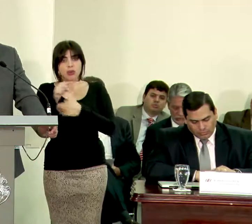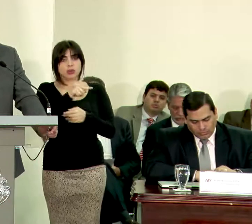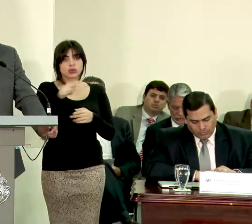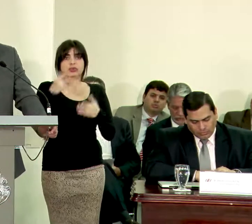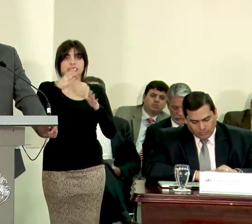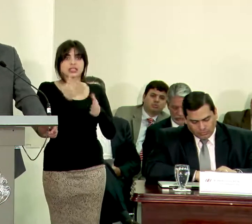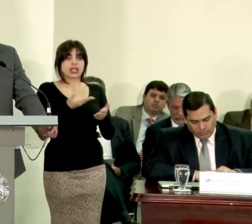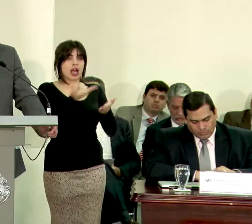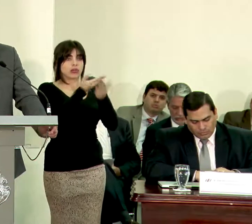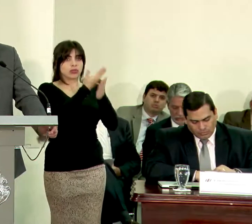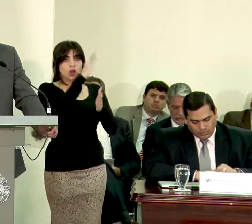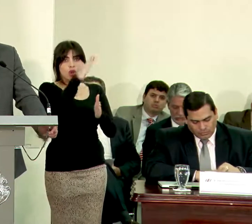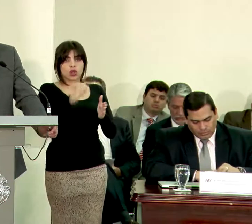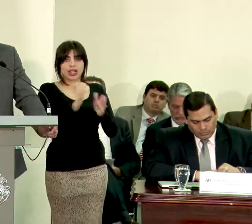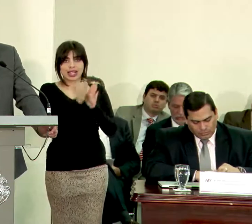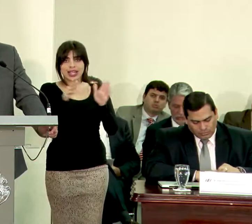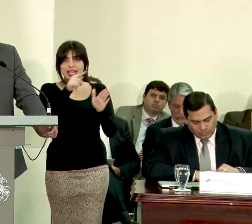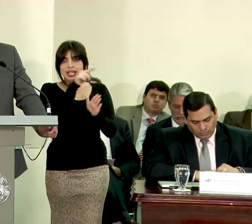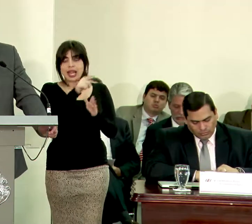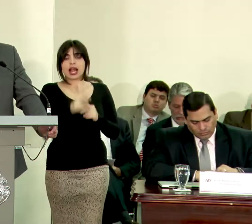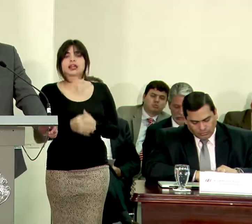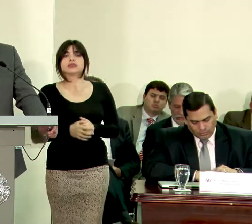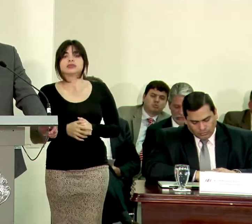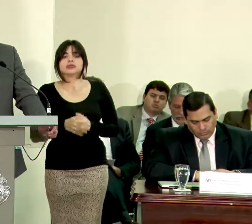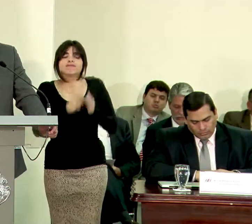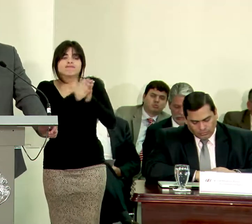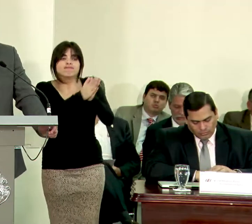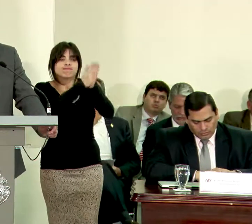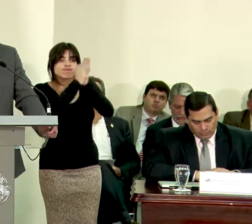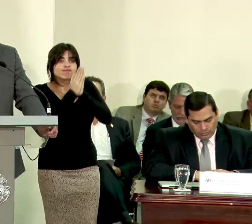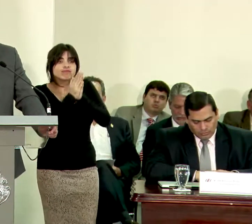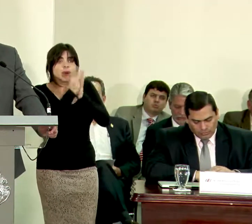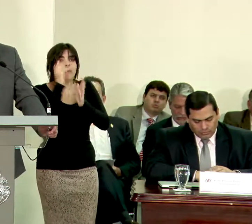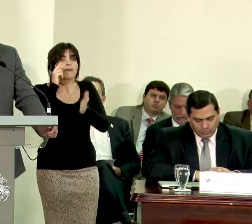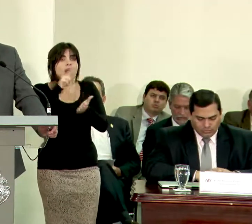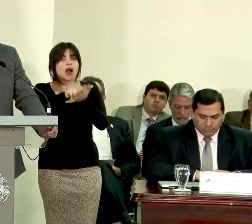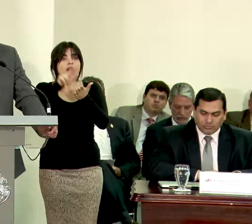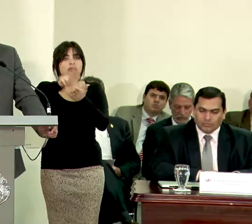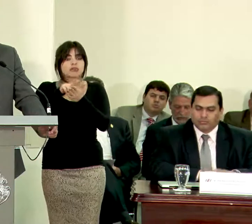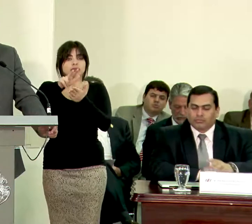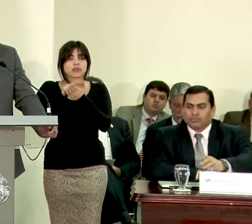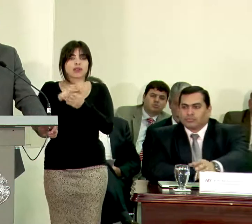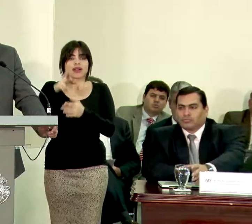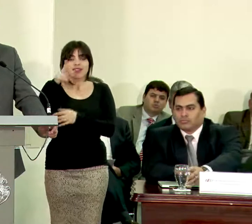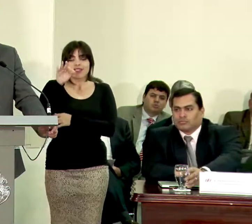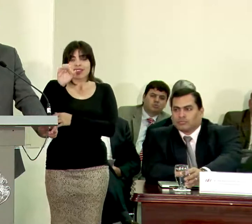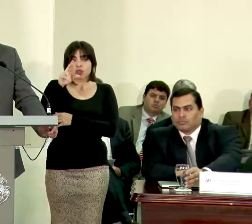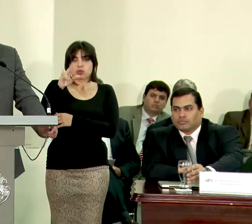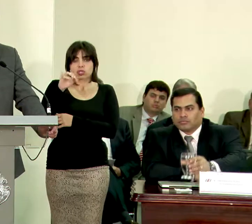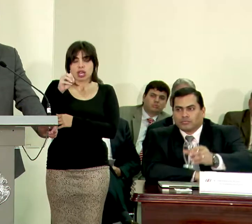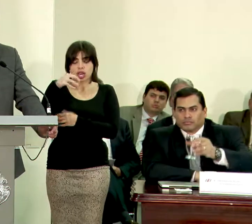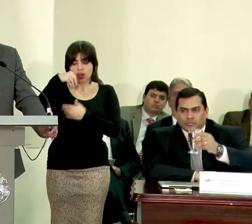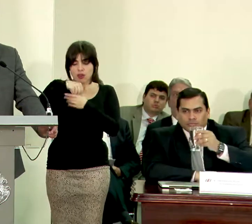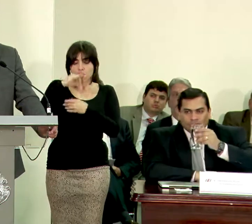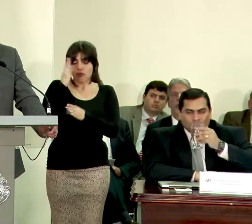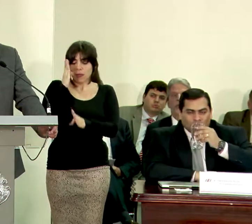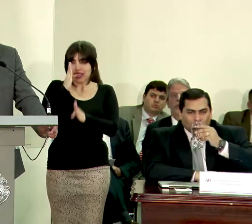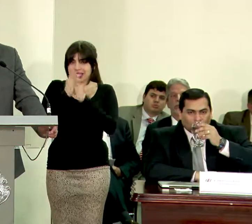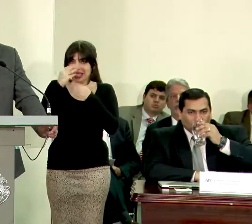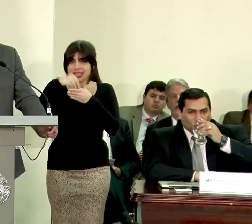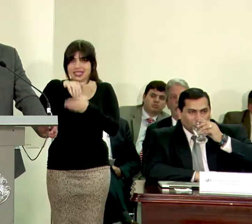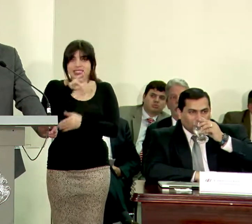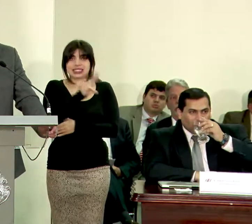mandó a la Contraloría General de la República la solicitud para contratar al fiduciario de manera directa dentro de las 6